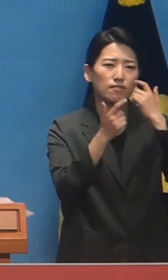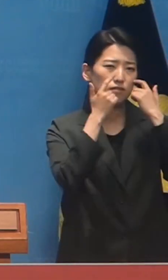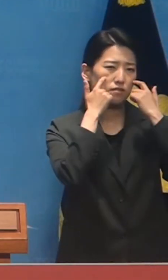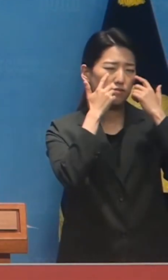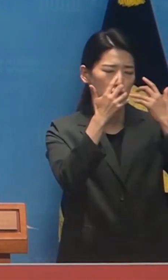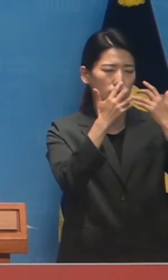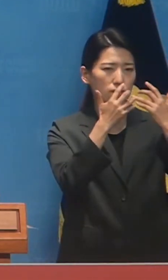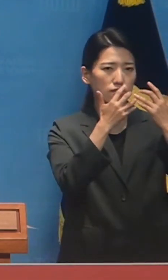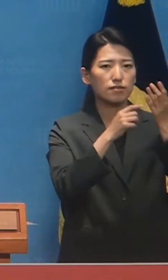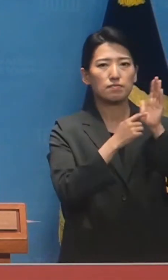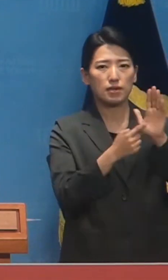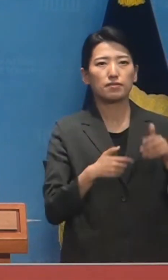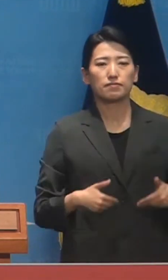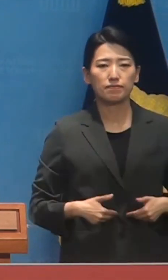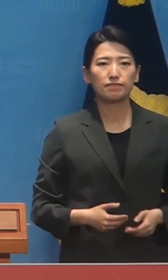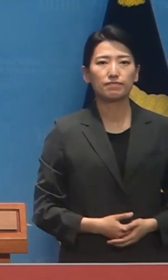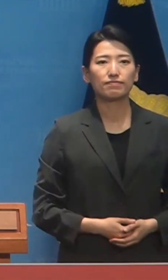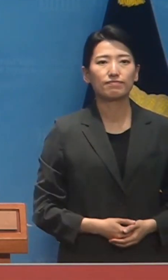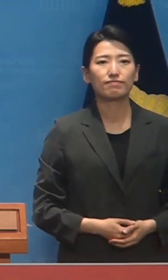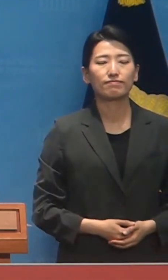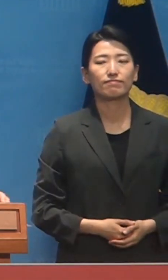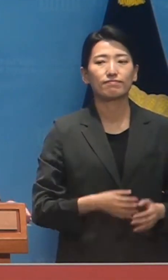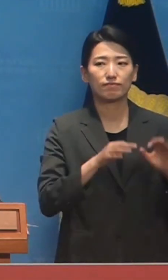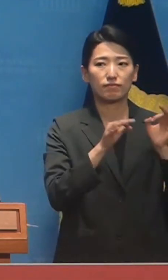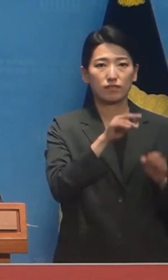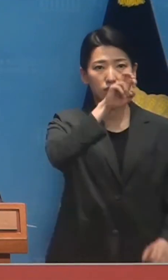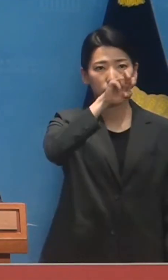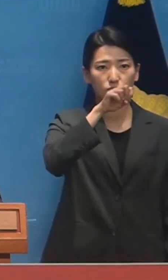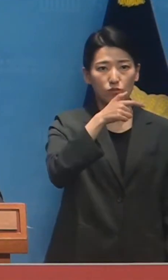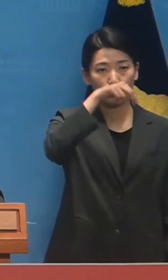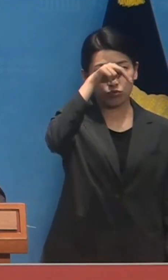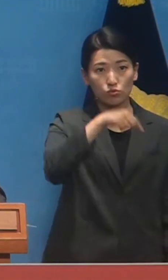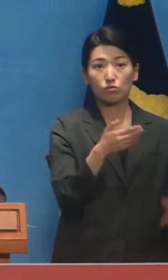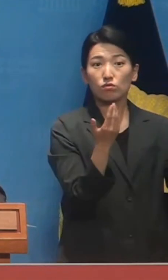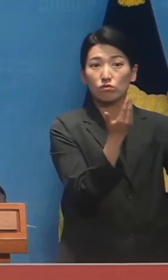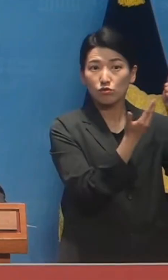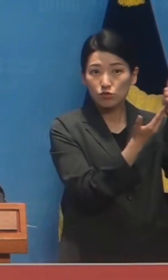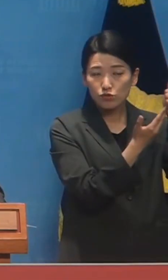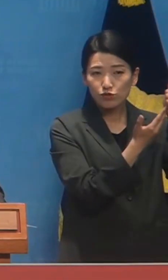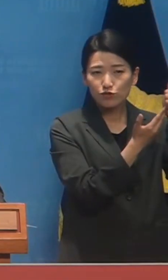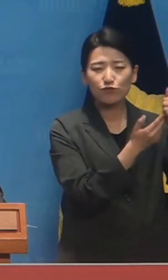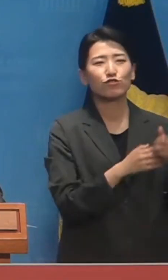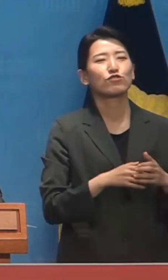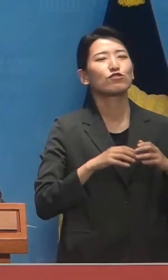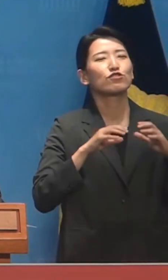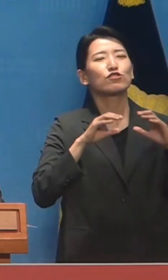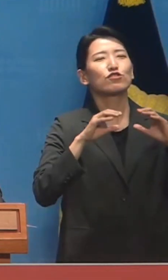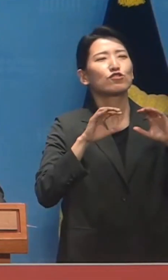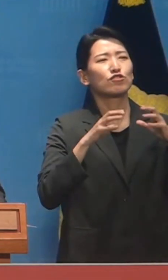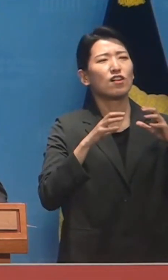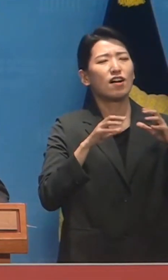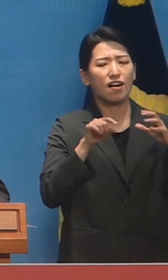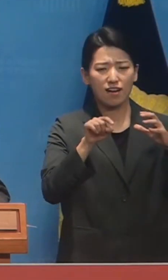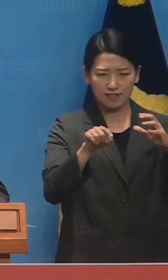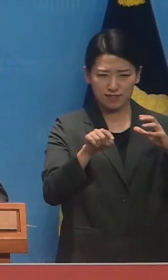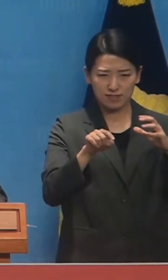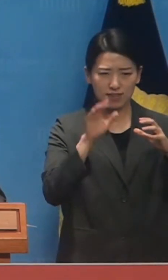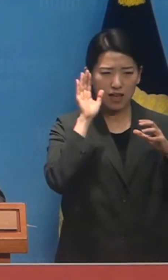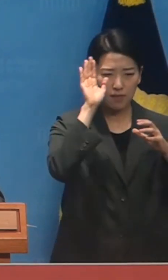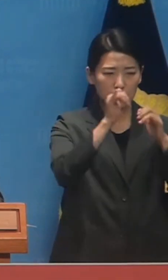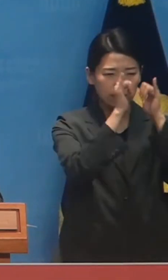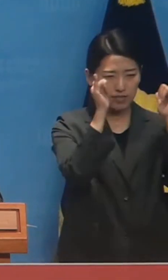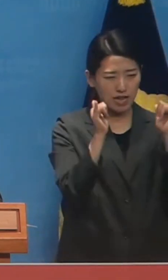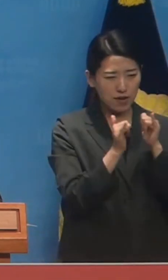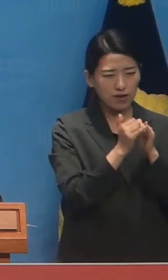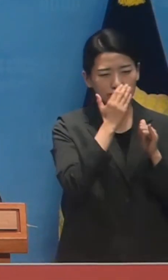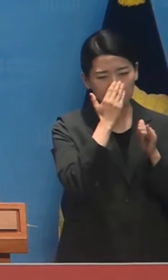합니다. 김문수 대통령 후보는 국가는 공동체를 선한 방향으로 이끌 책임이